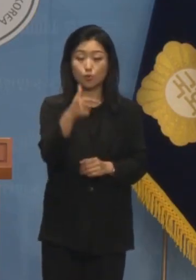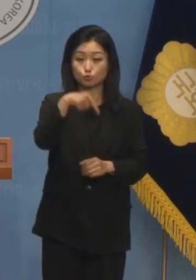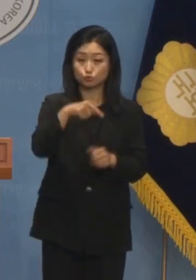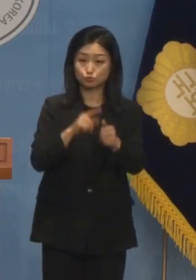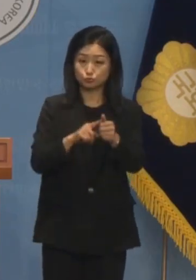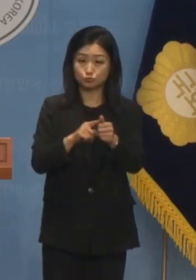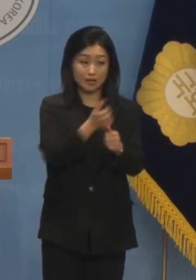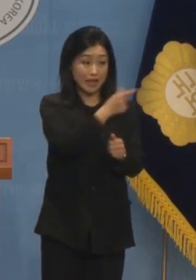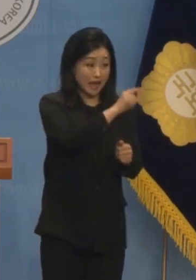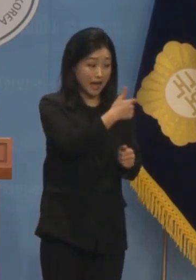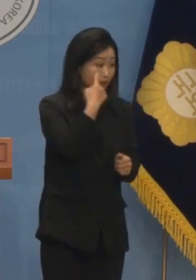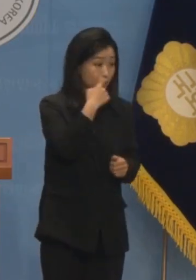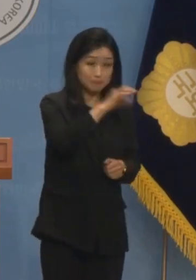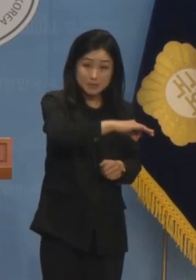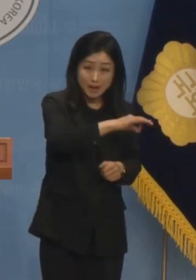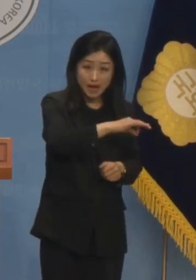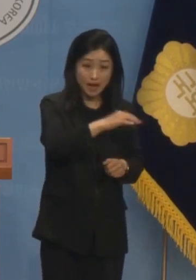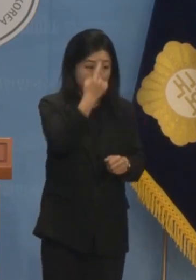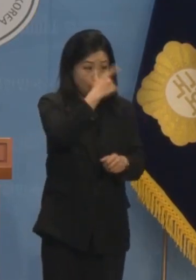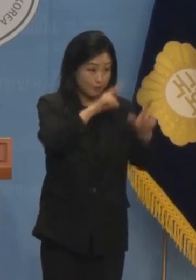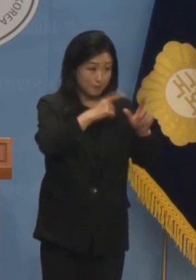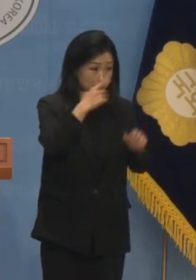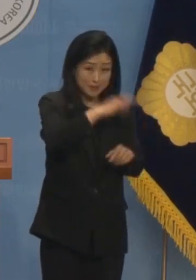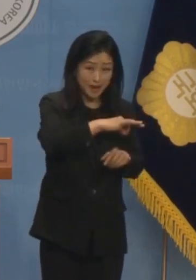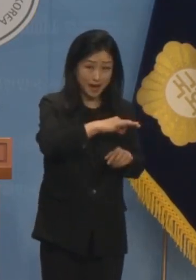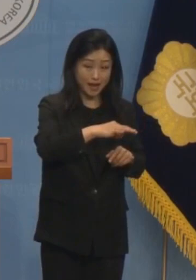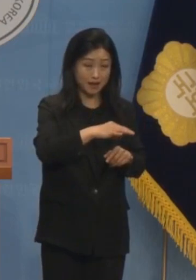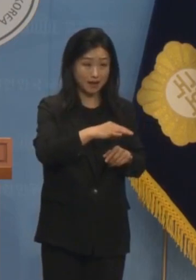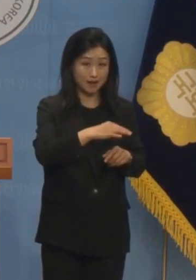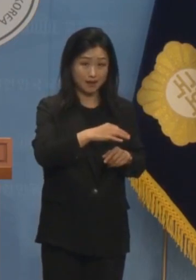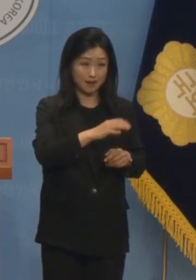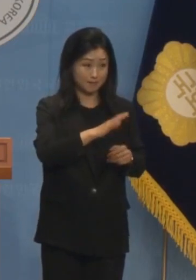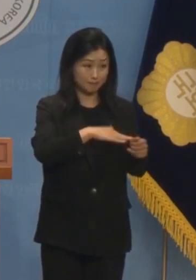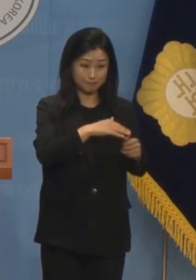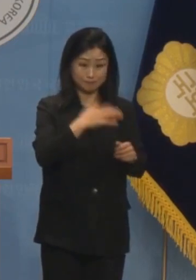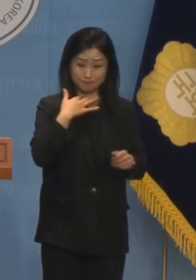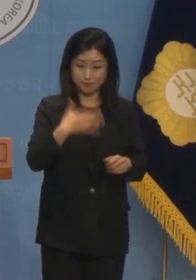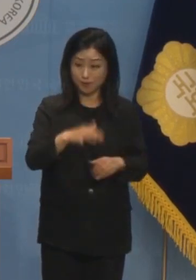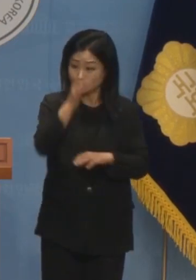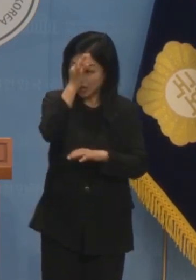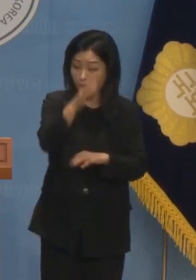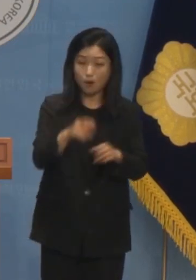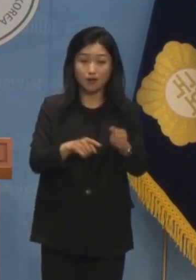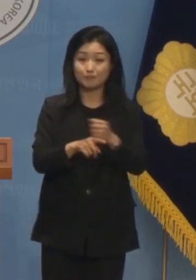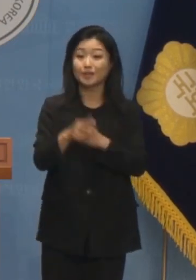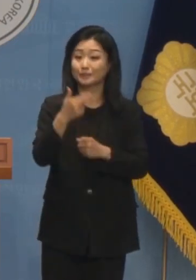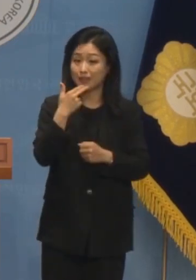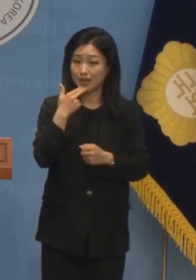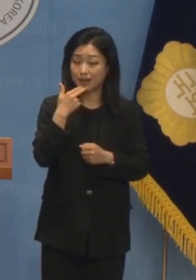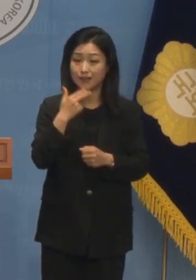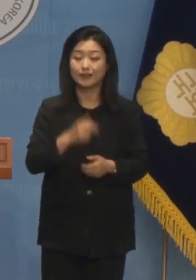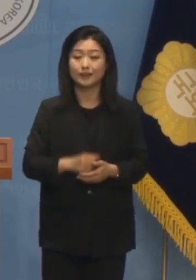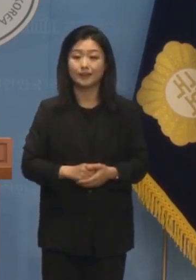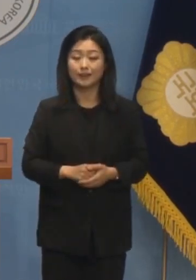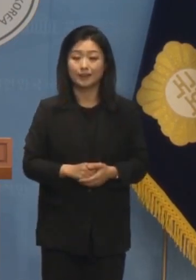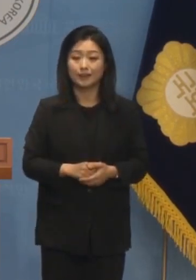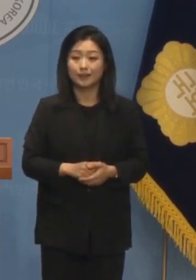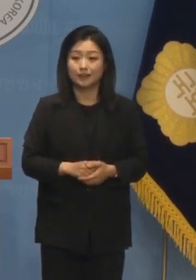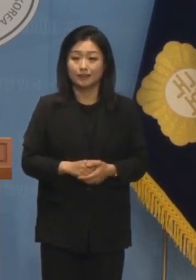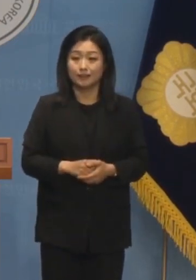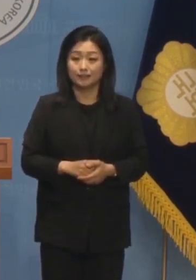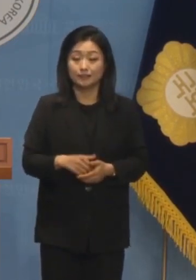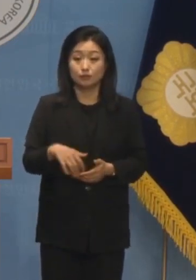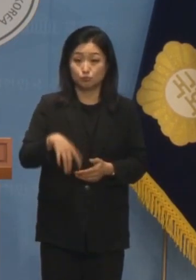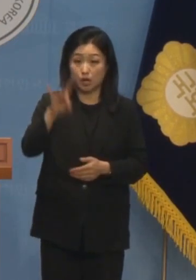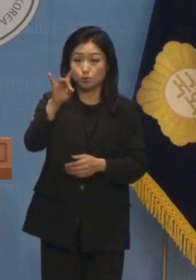대표의 외모를 비하하거나 인격을 모독한 적이 없으니 사과할 이유도 없습니다. 오히려 이를